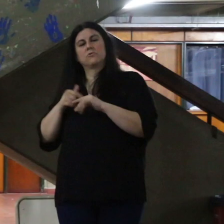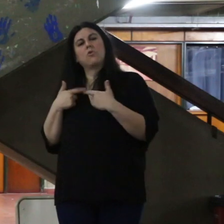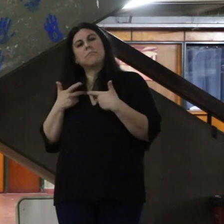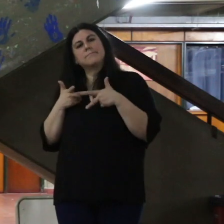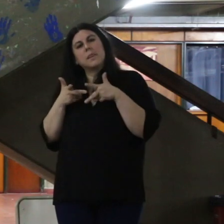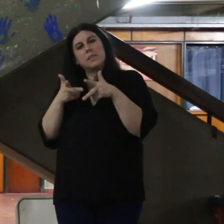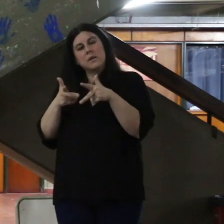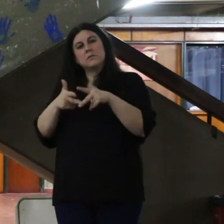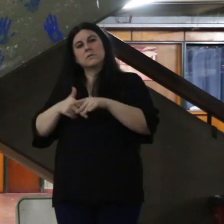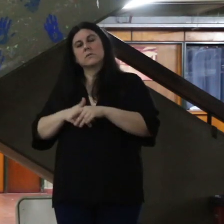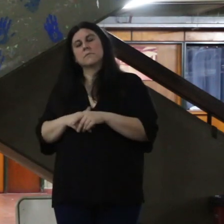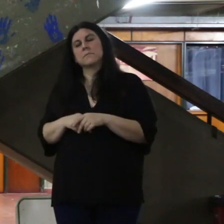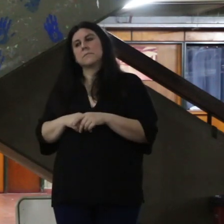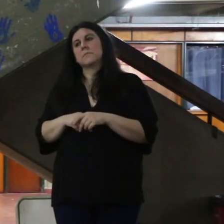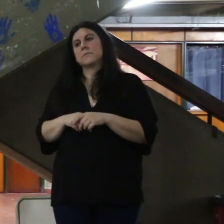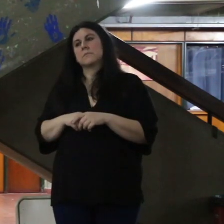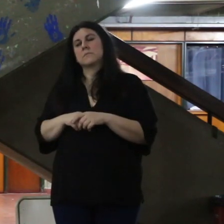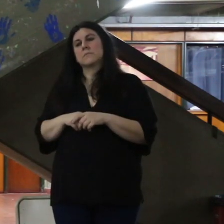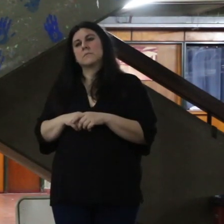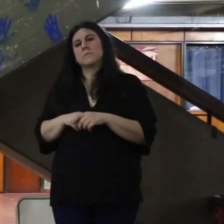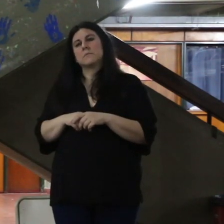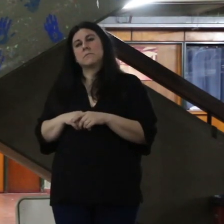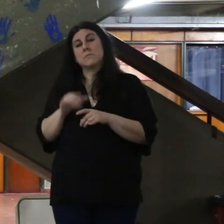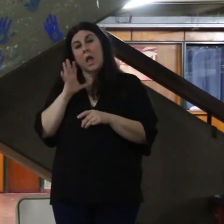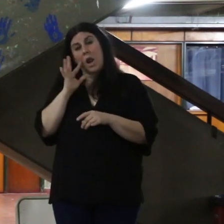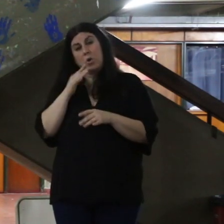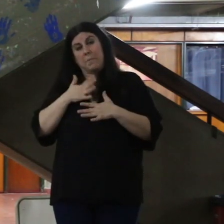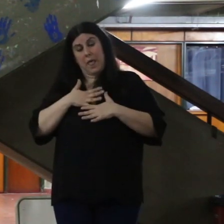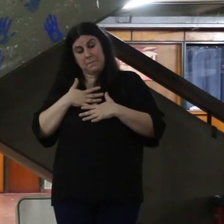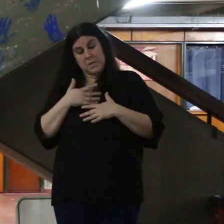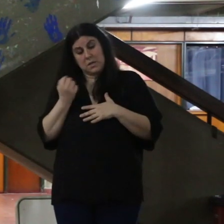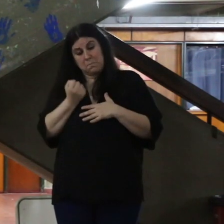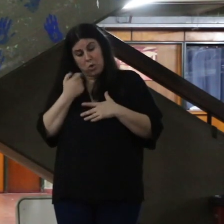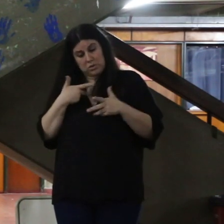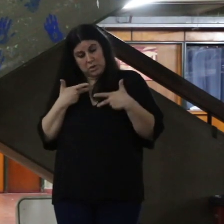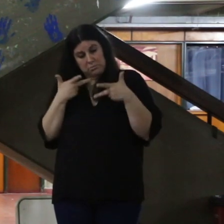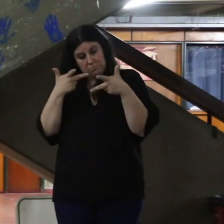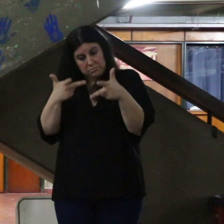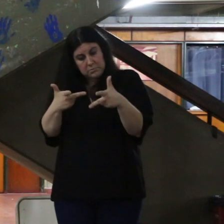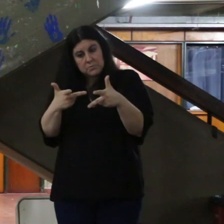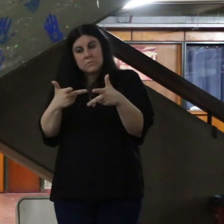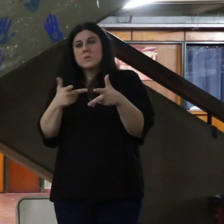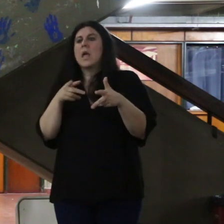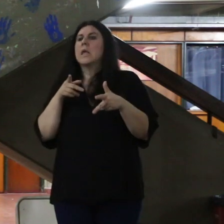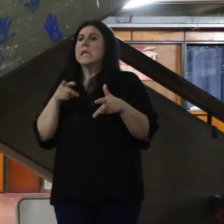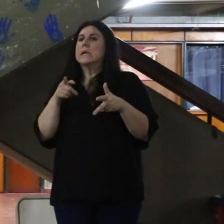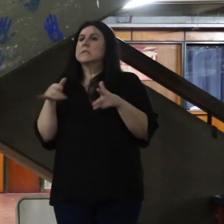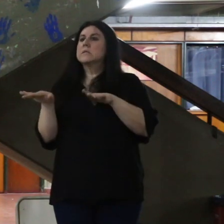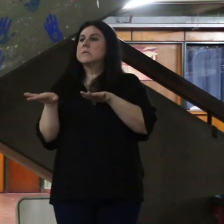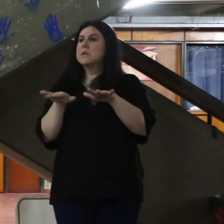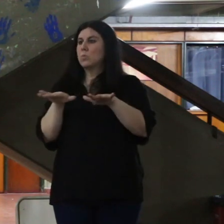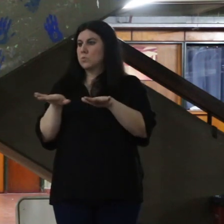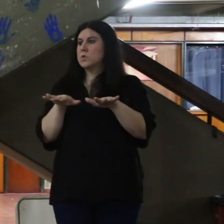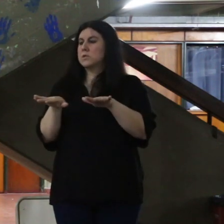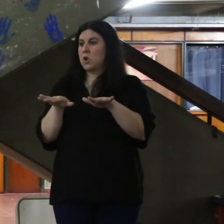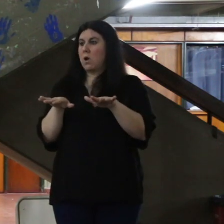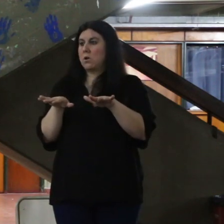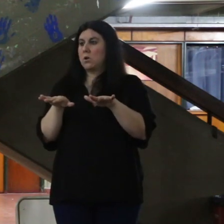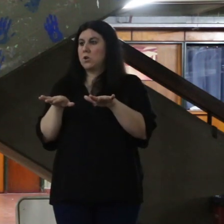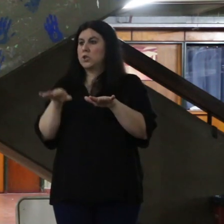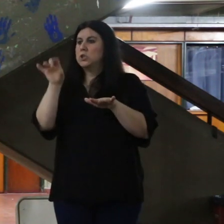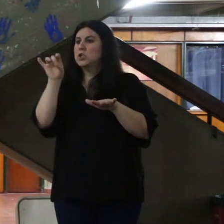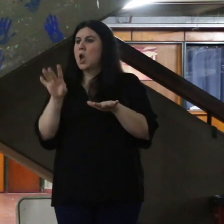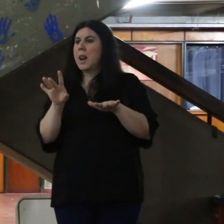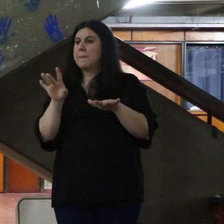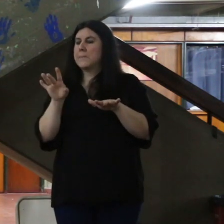quiero decir algo que me parece importante, que esto nos atraviesa a